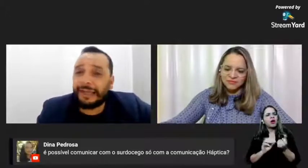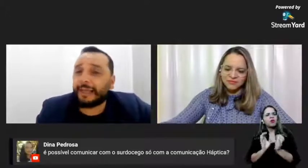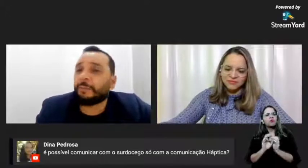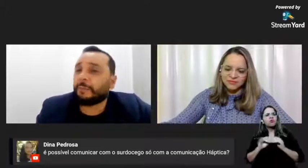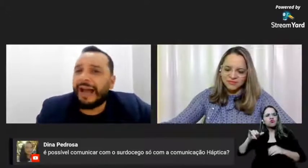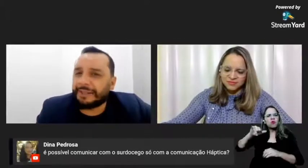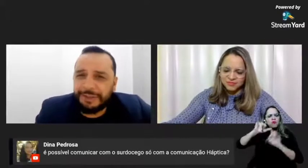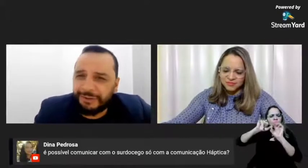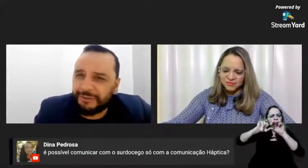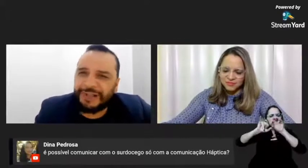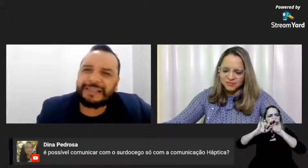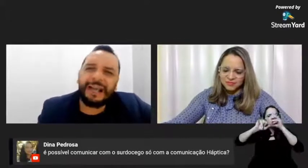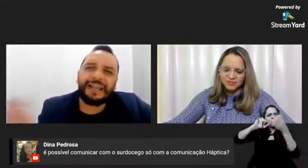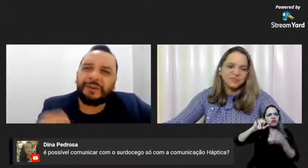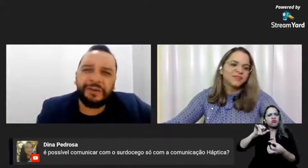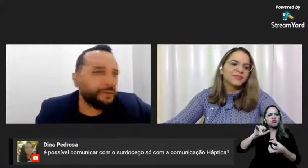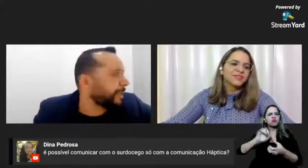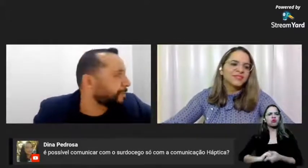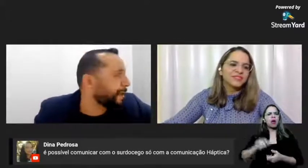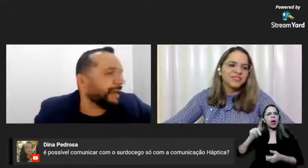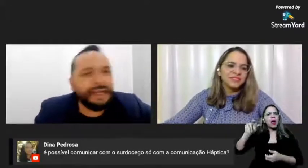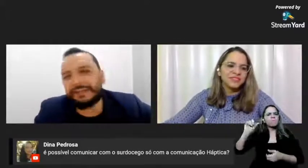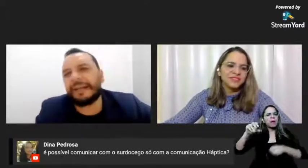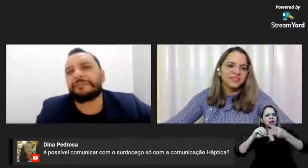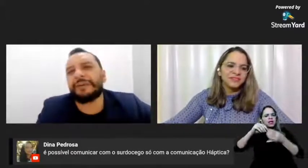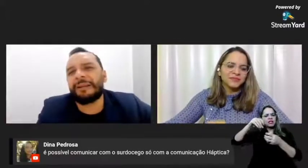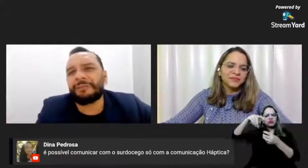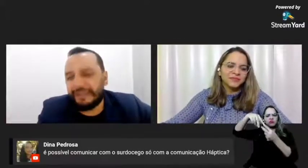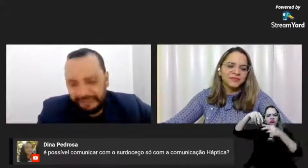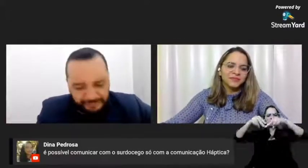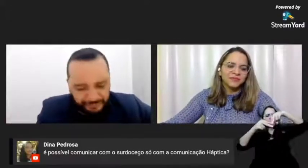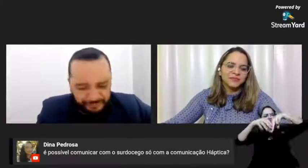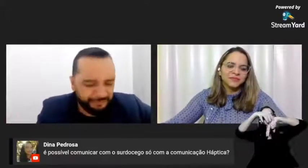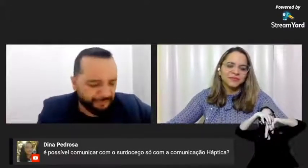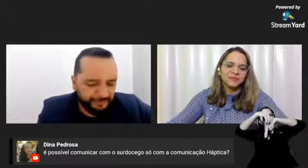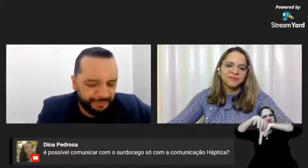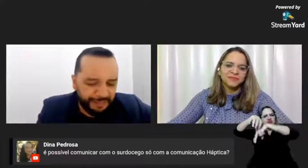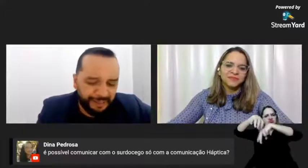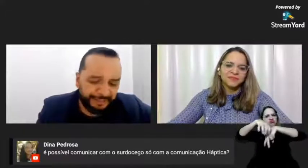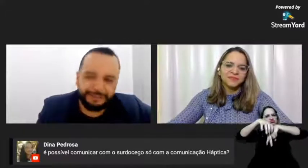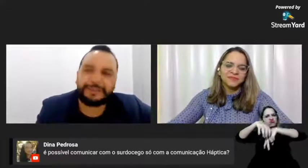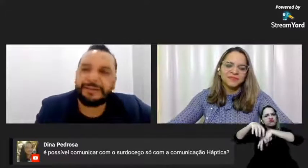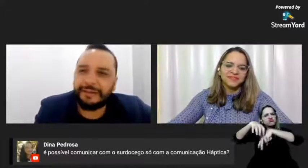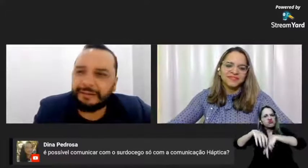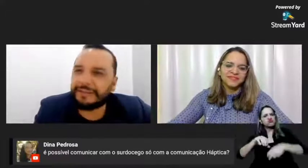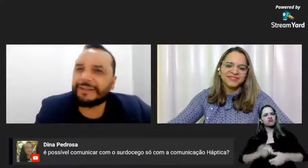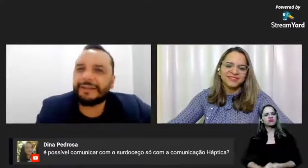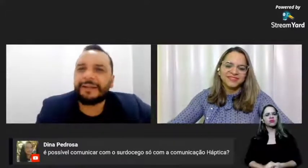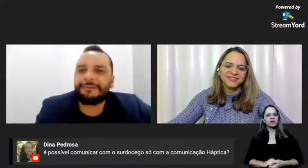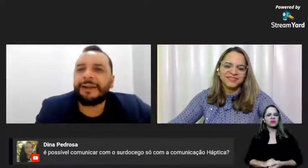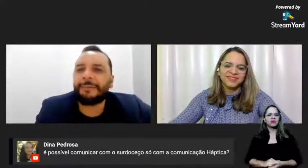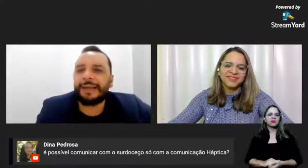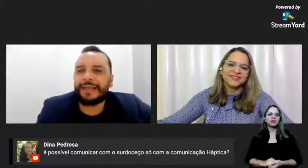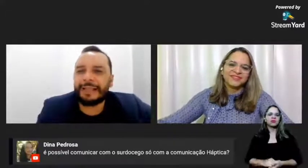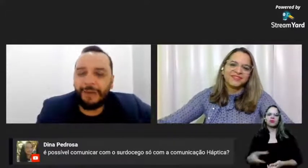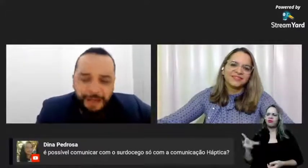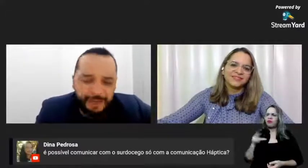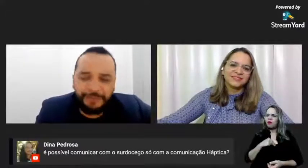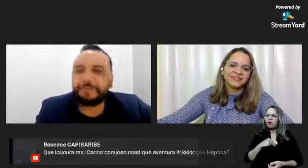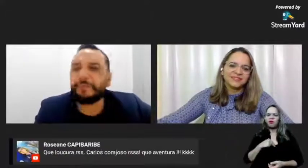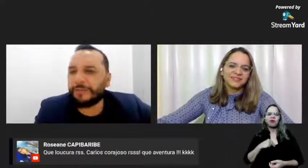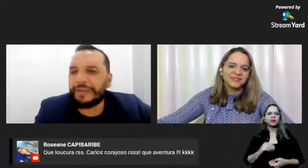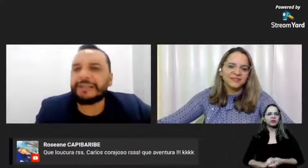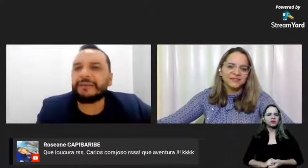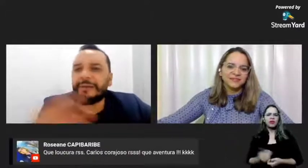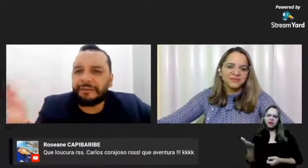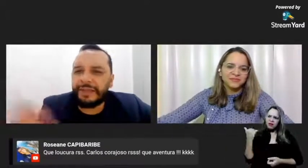Aí ele me queria que eu pulasse junto. Eu falei, você tá louco, eu vou pular de paraquedas, tem amor à vida, eu não vou brincar com essas coisas, não. E vai com paraquedas no ar,